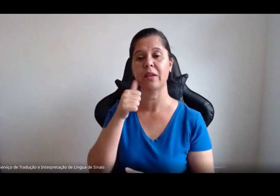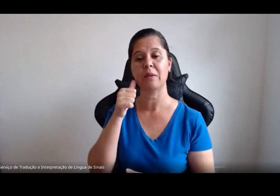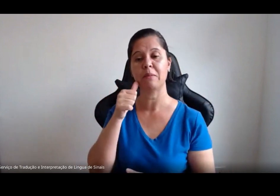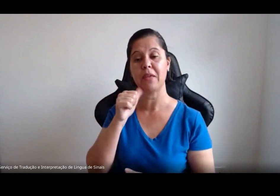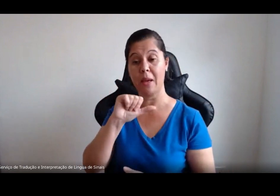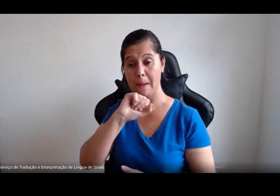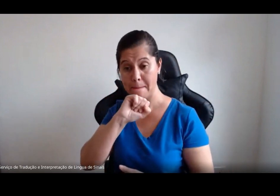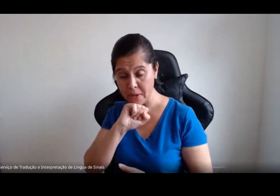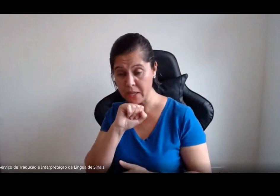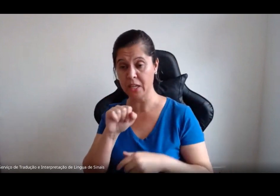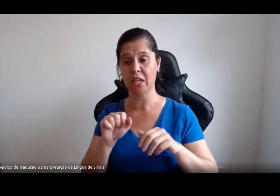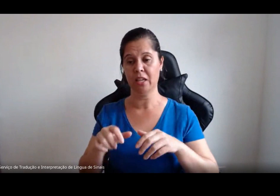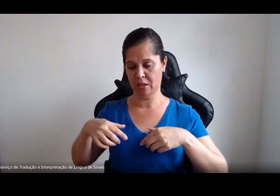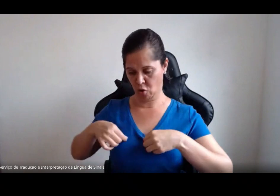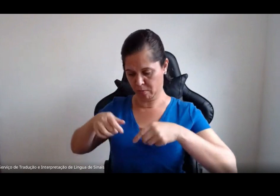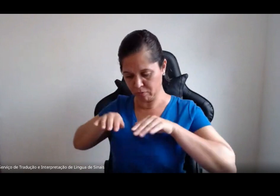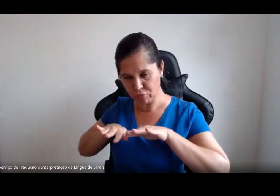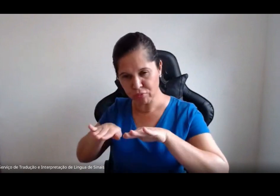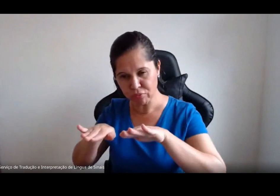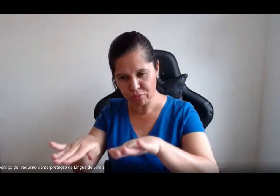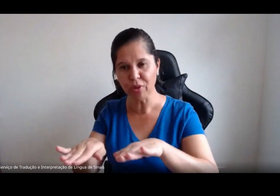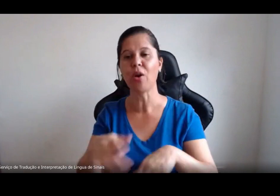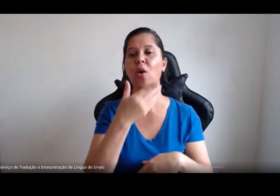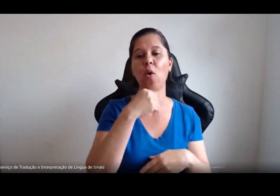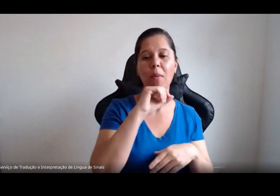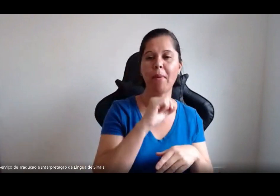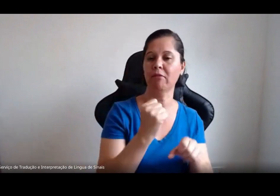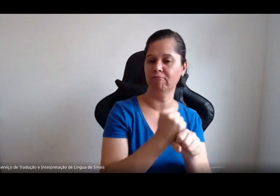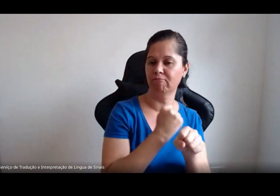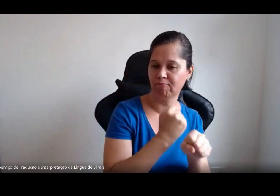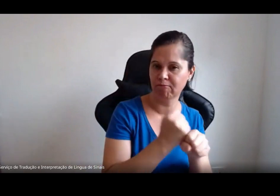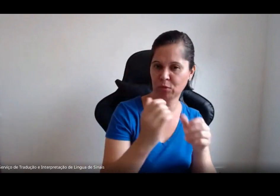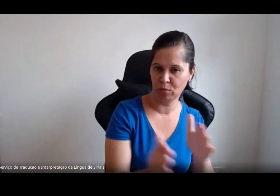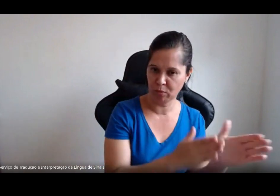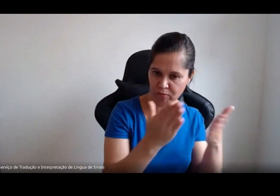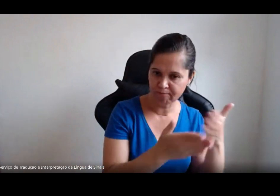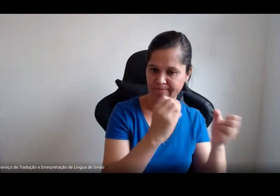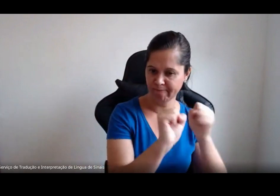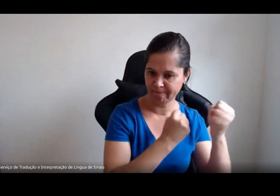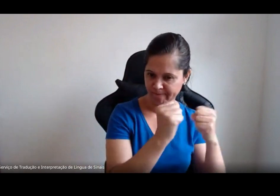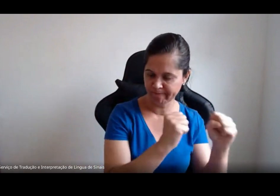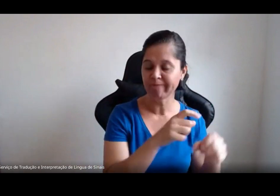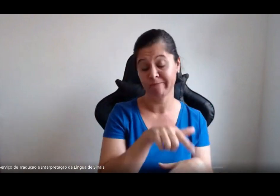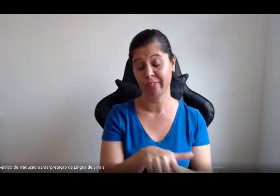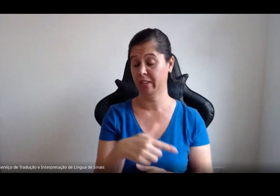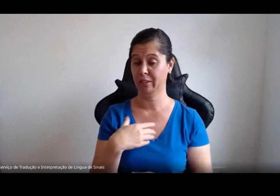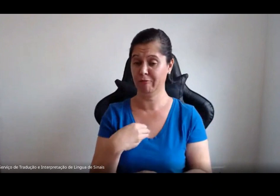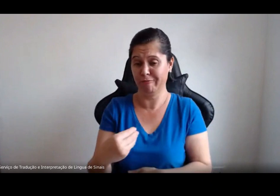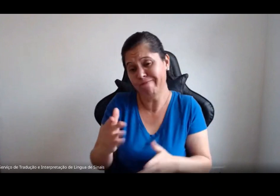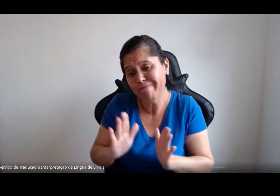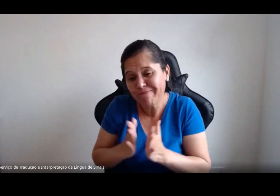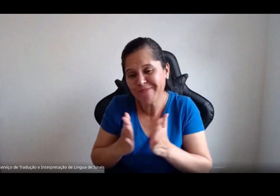operário e de uma costureira, ambos oriundos de famílias que deixaram seus países de origem, Portugal e